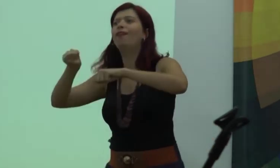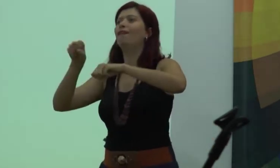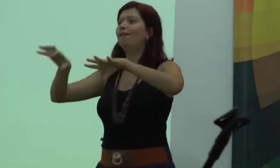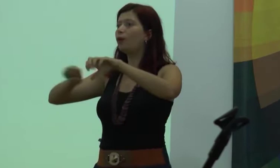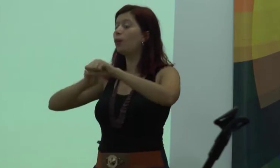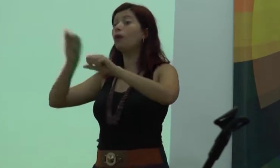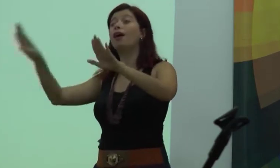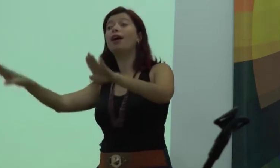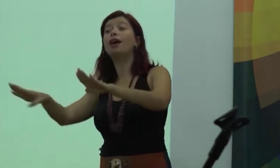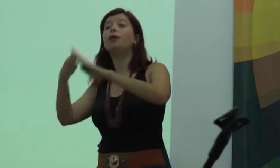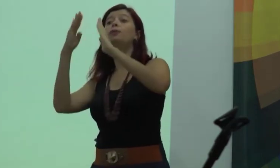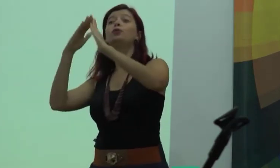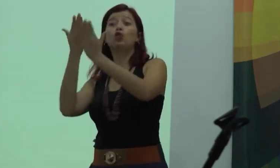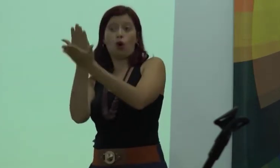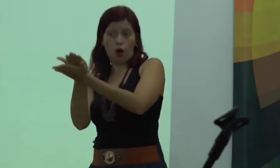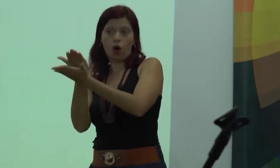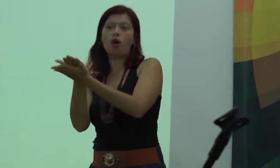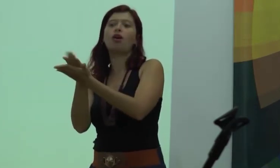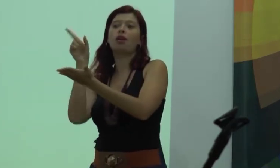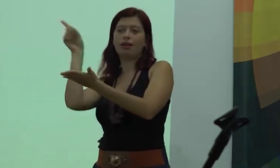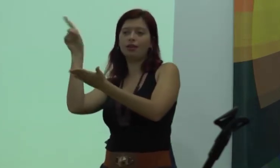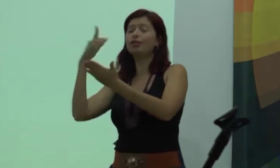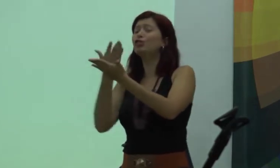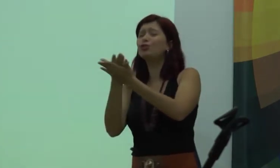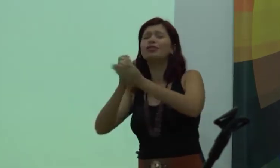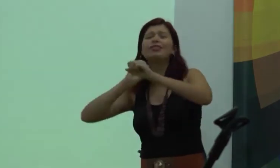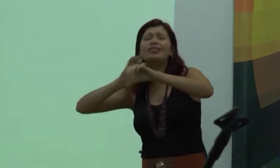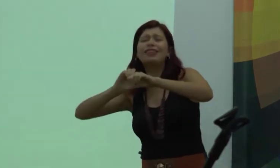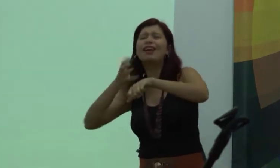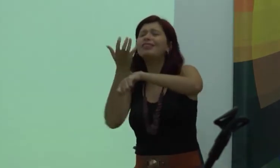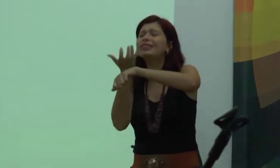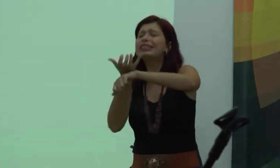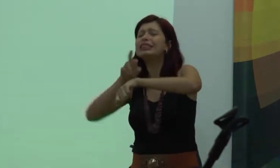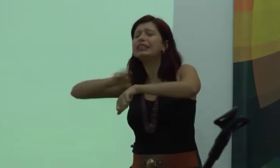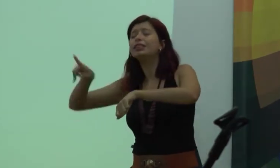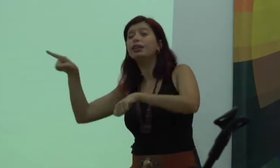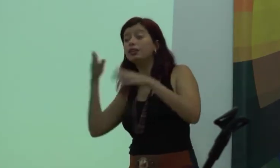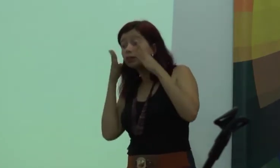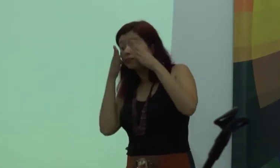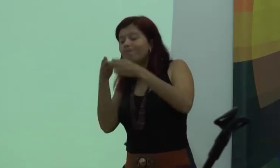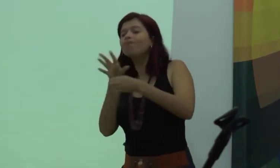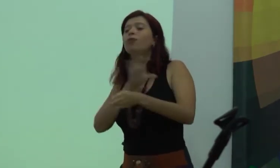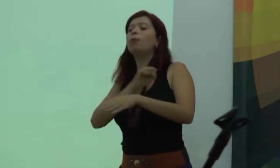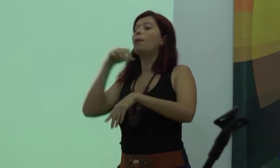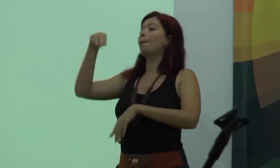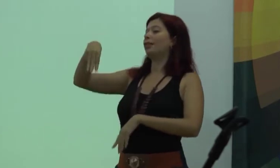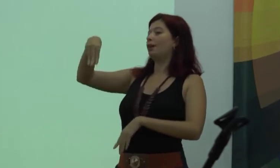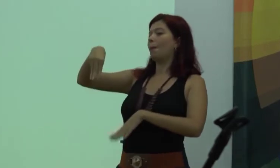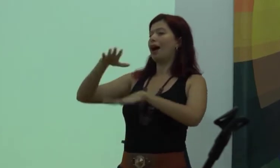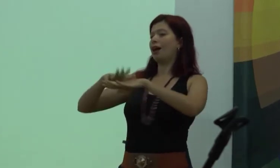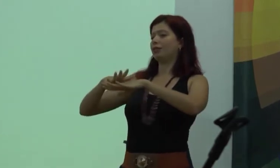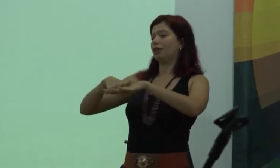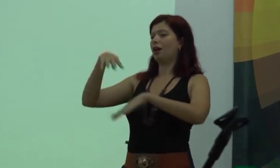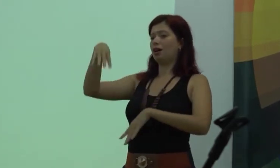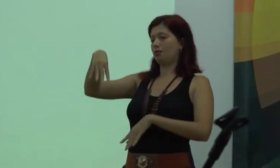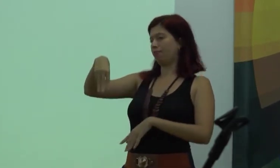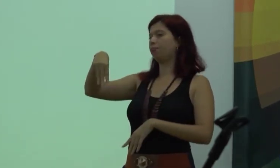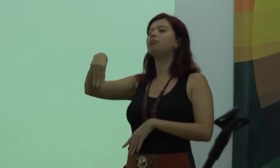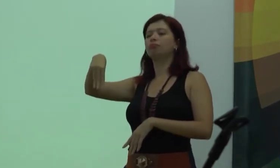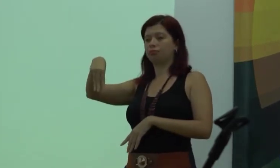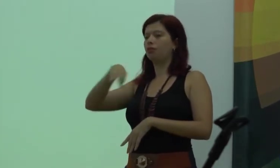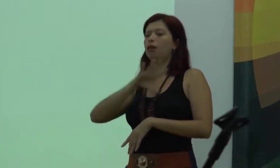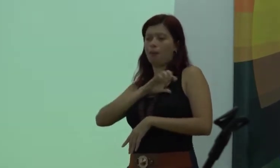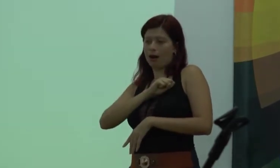E já na própria escola, ele buscou mais ainda se especializar em outras disciplinas, com foco